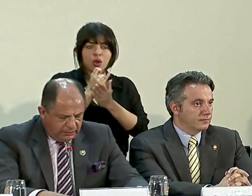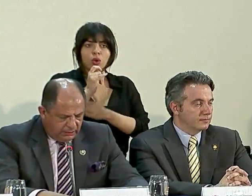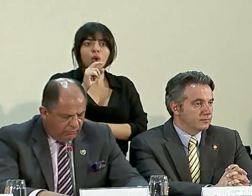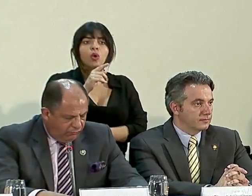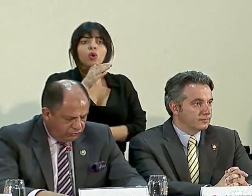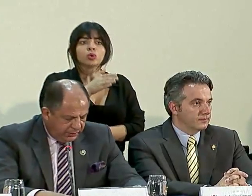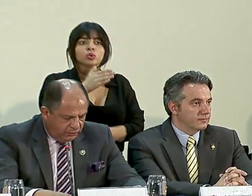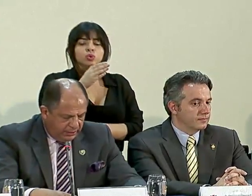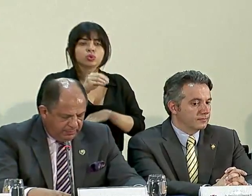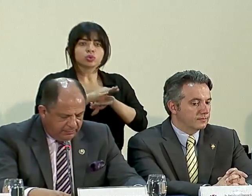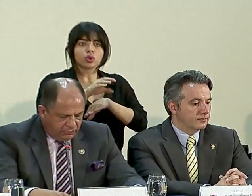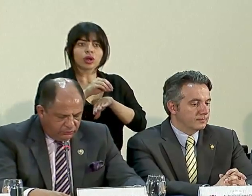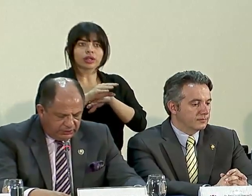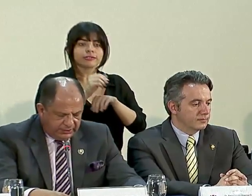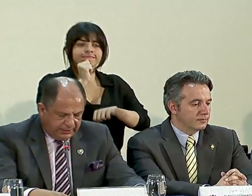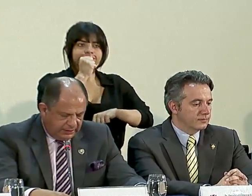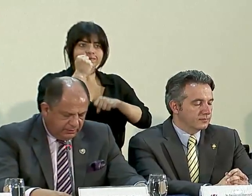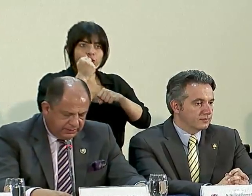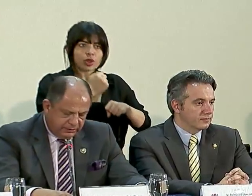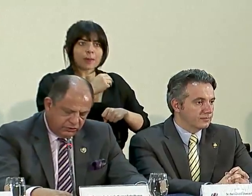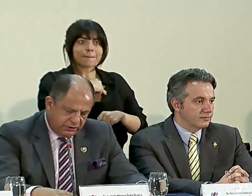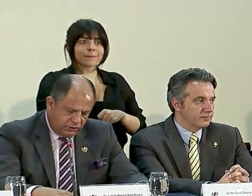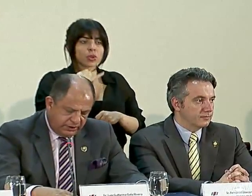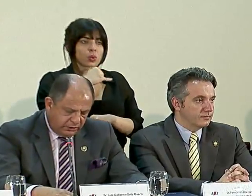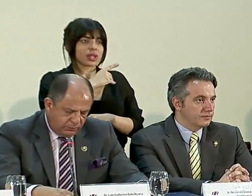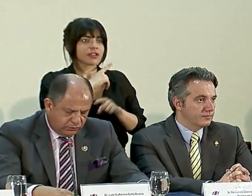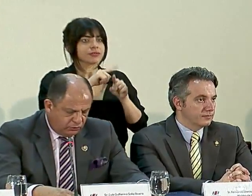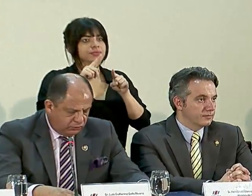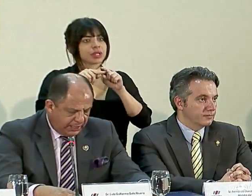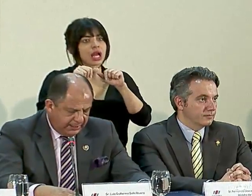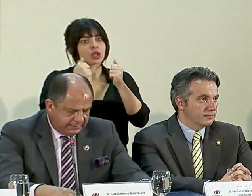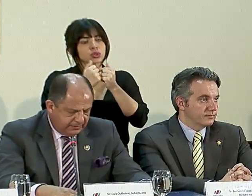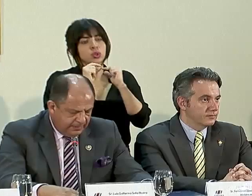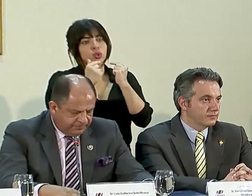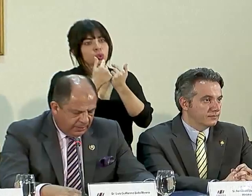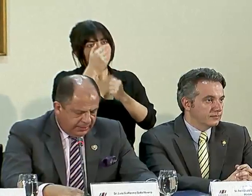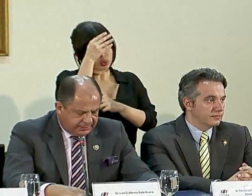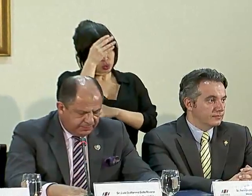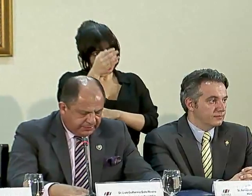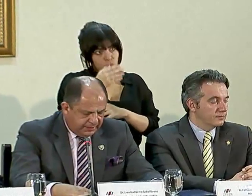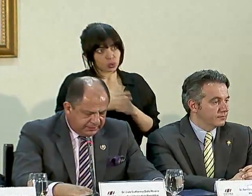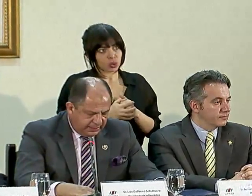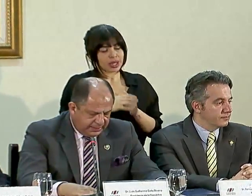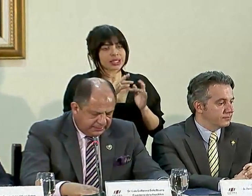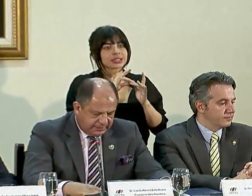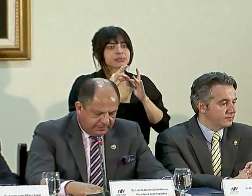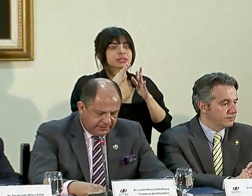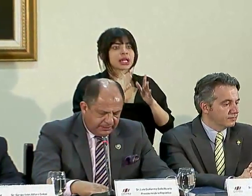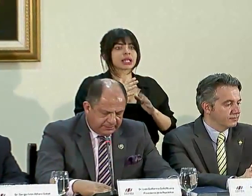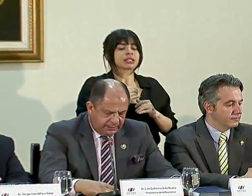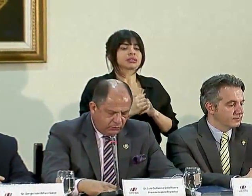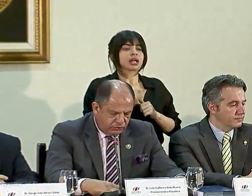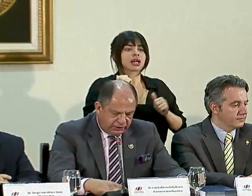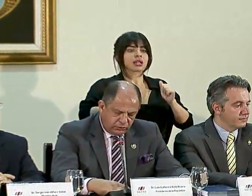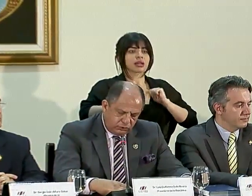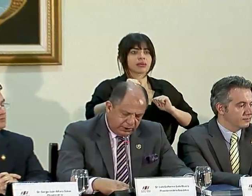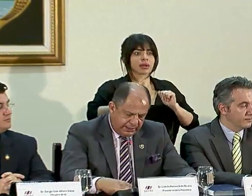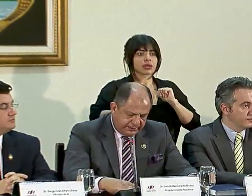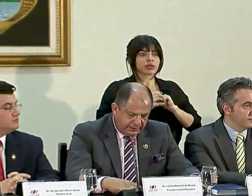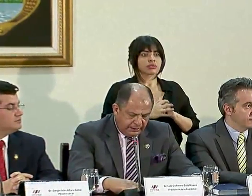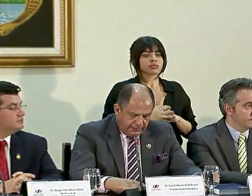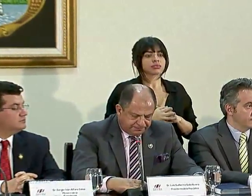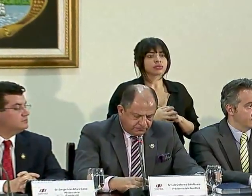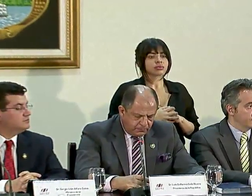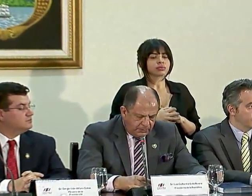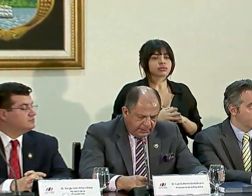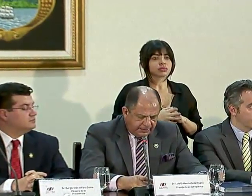consultora, fundadora y miembro de juntas directivas de asociaciones y grupos culturales, y es especialista en artes dramáticas, industrias